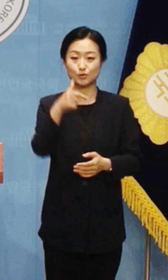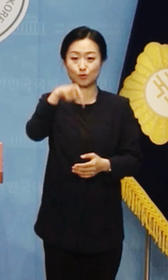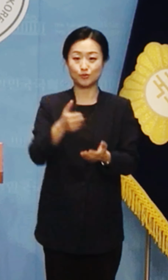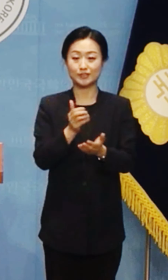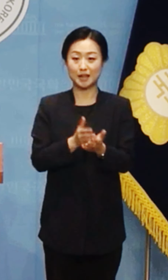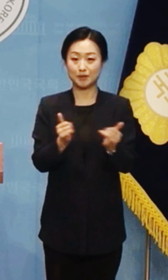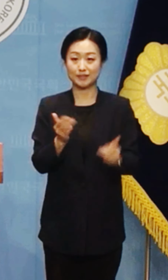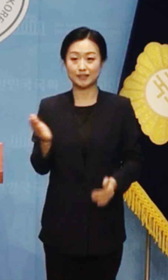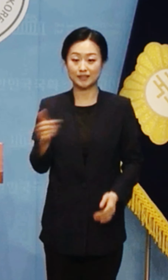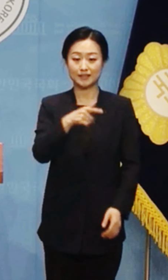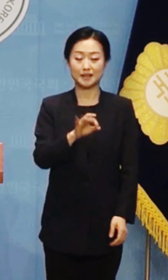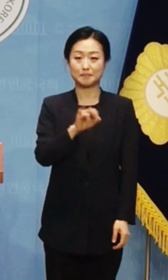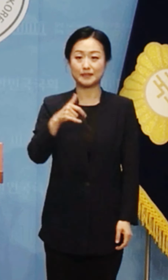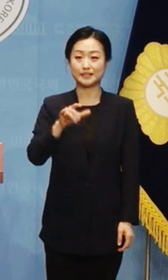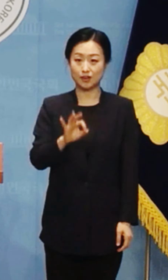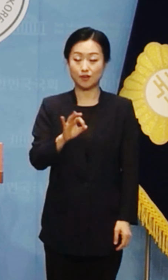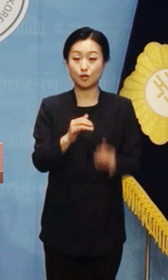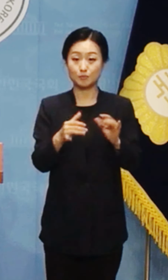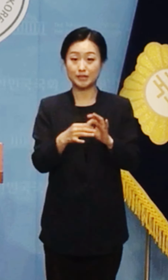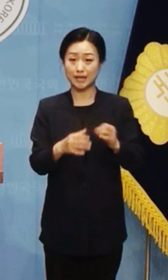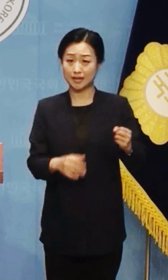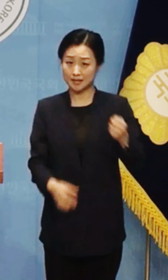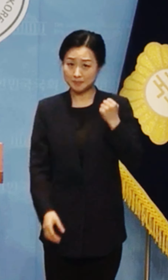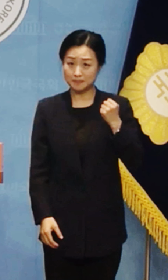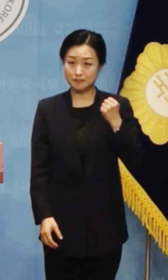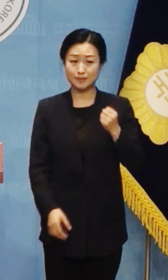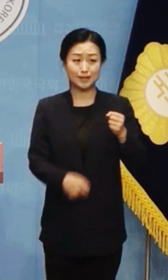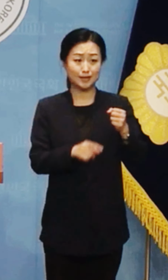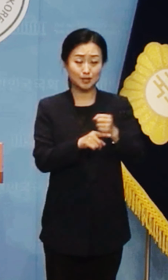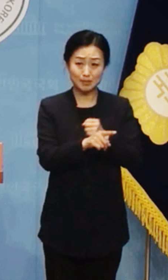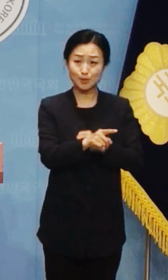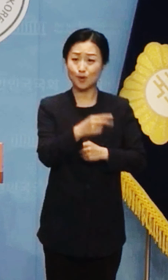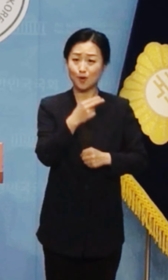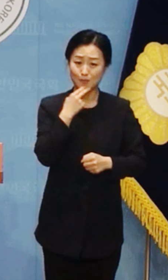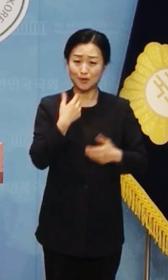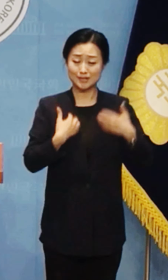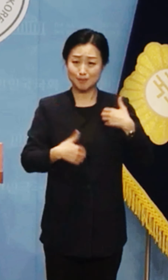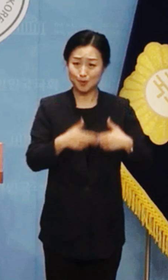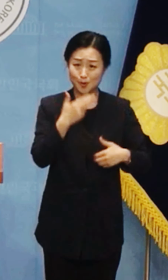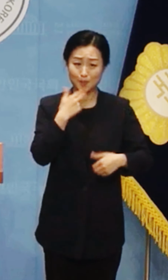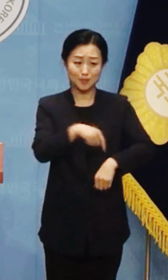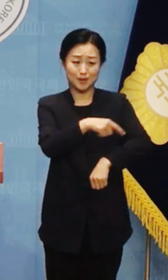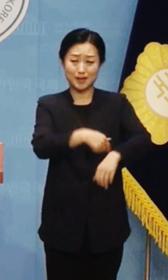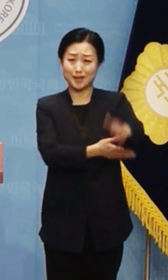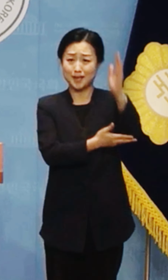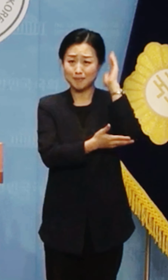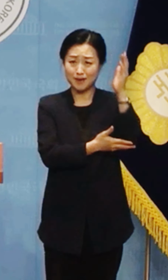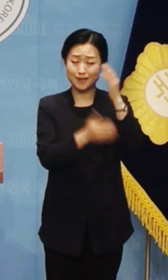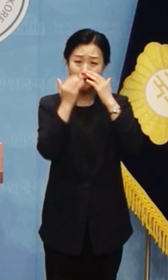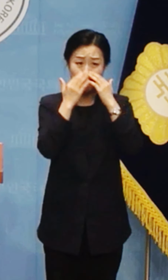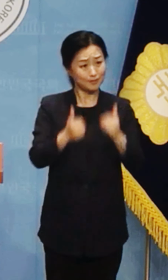강미정 있니다 국민의 힘은 의미도 재미도 없는 필리버스터 지겹지도